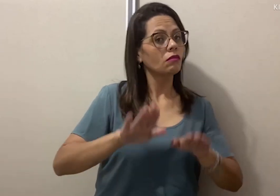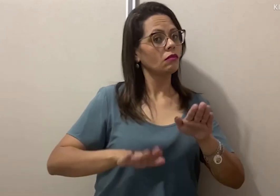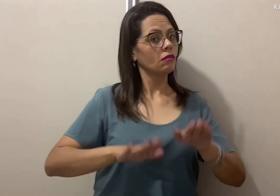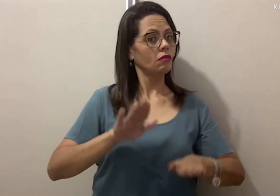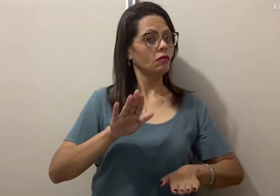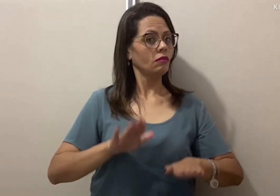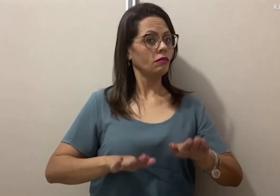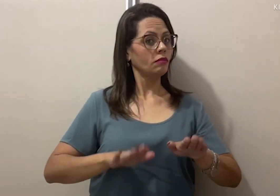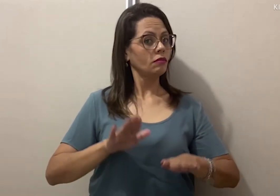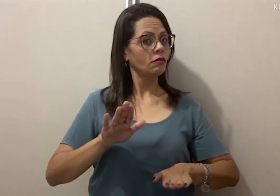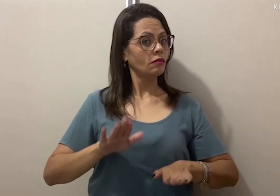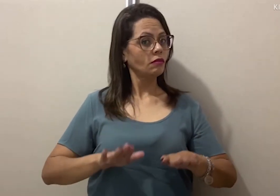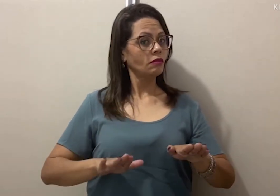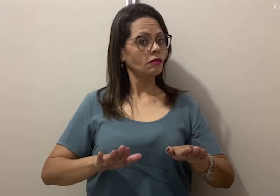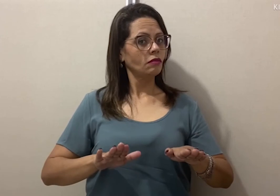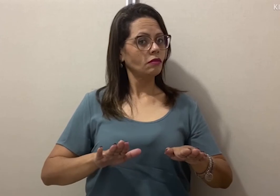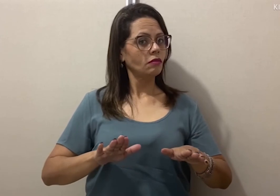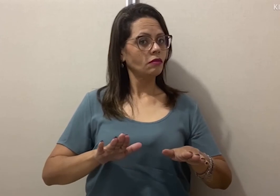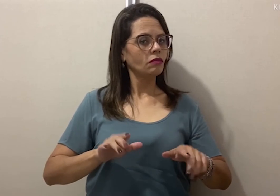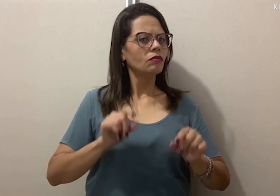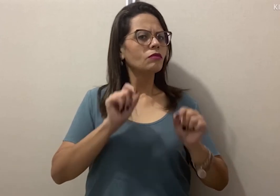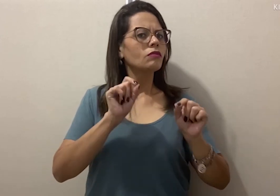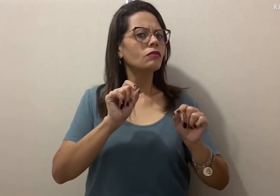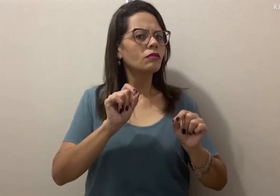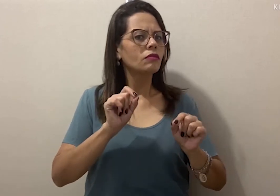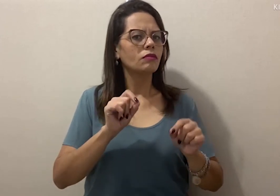Cortar com a faca? Depende.